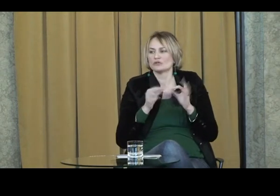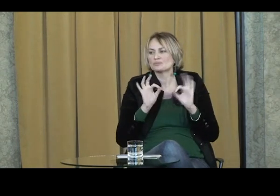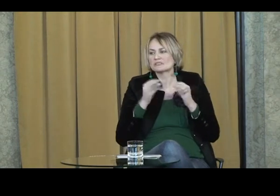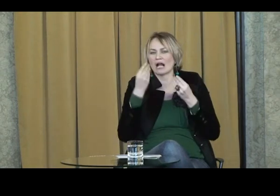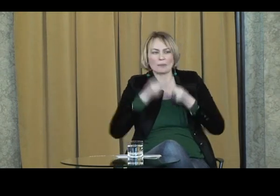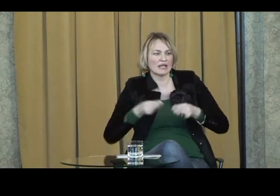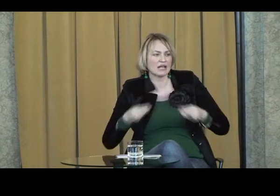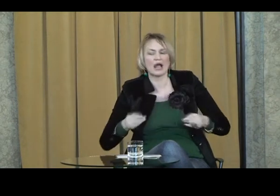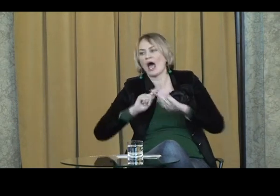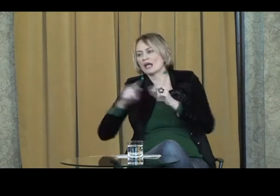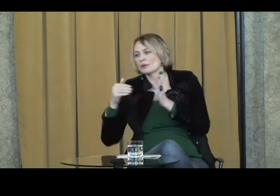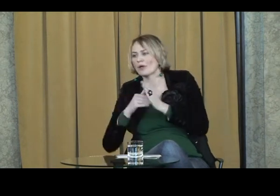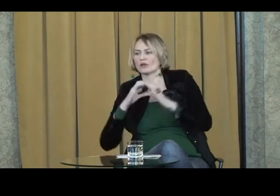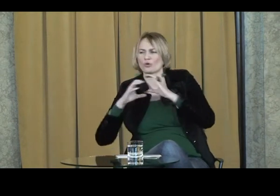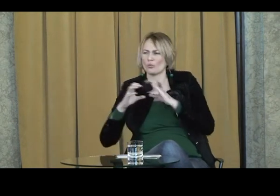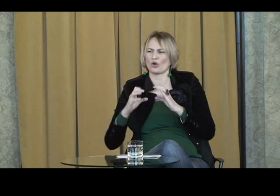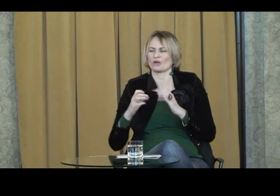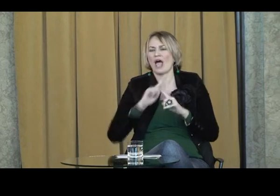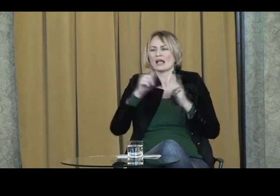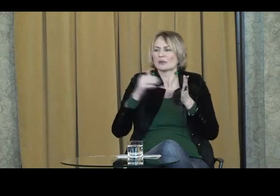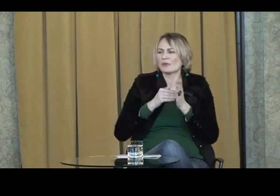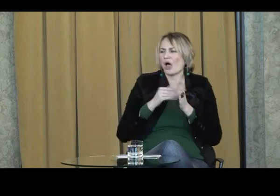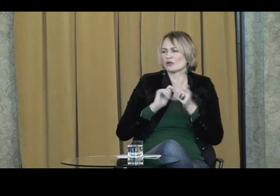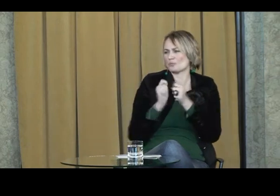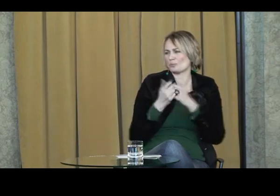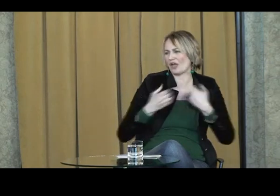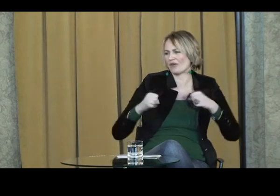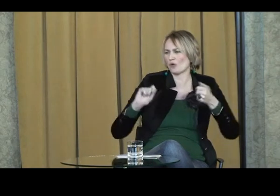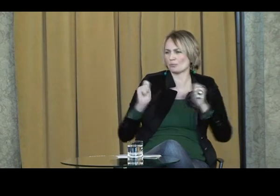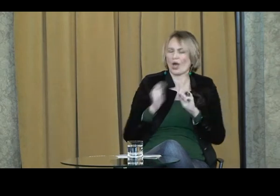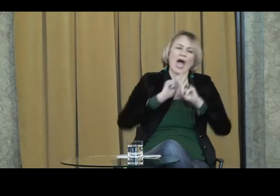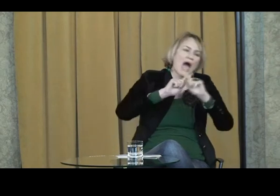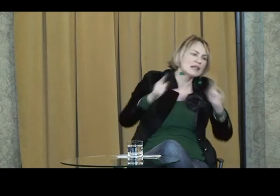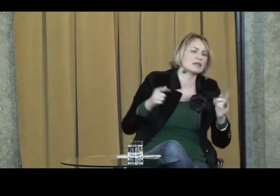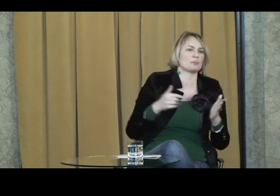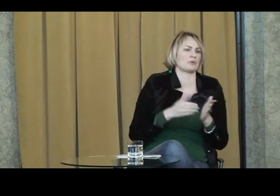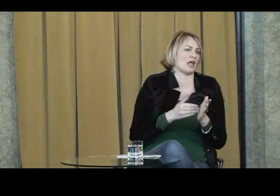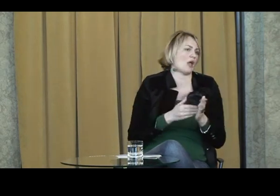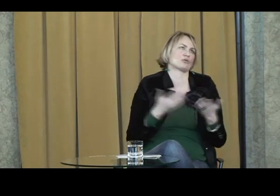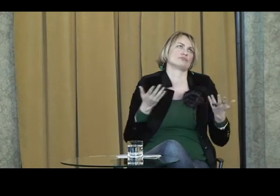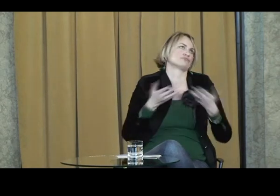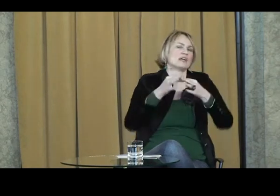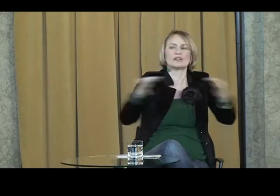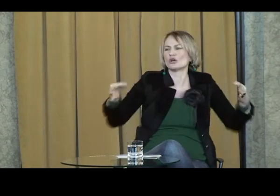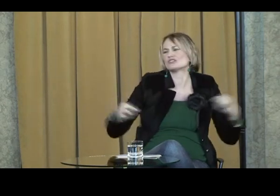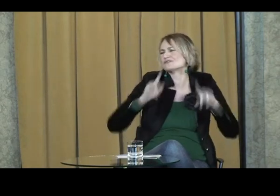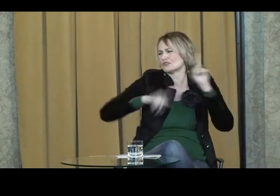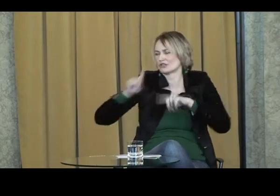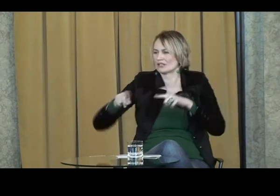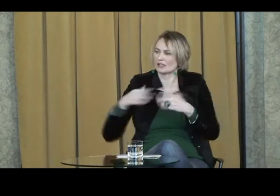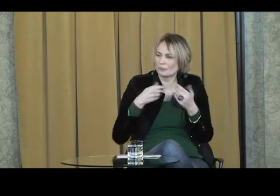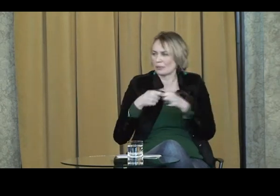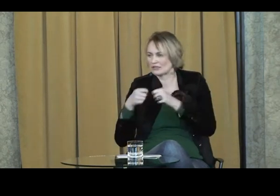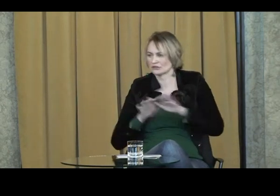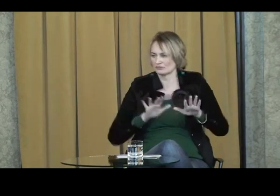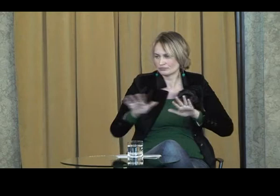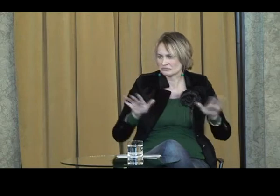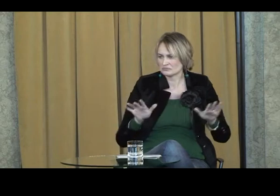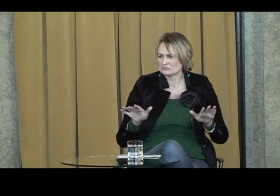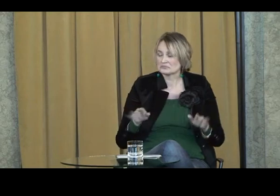persönliche Assistenz, andere braucht ein spezielles Lernmaterial, der andere braucht Kommunikationsstützung, andere braucht Zugang zu Gebäuden. Da gibt es ganz